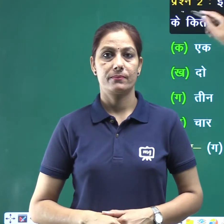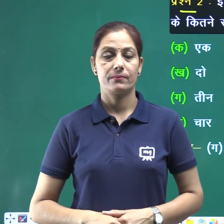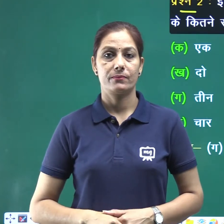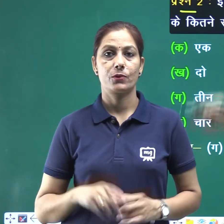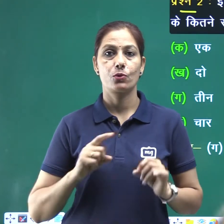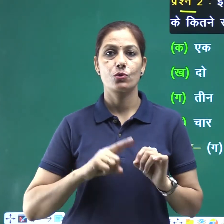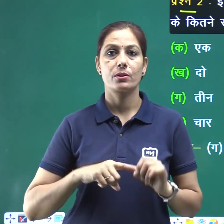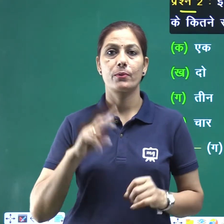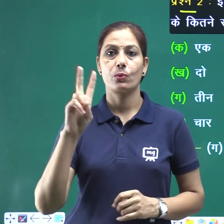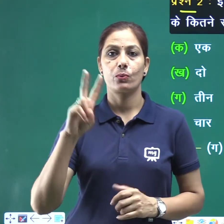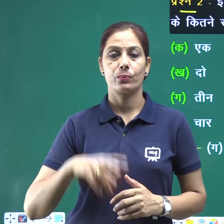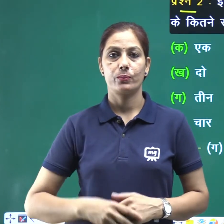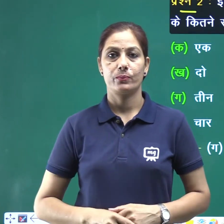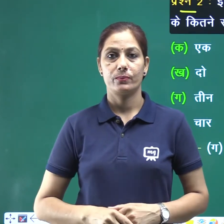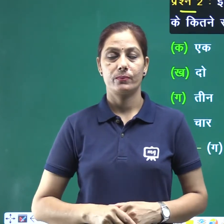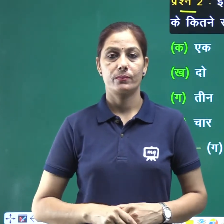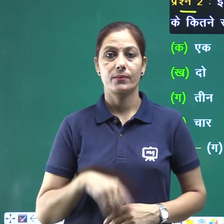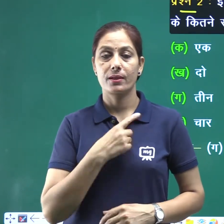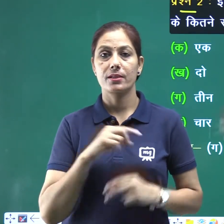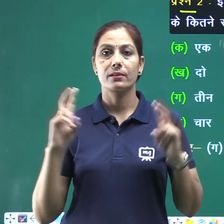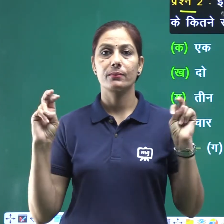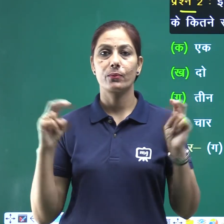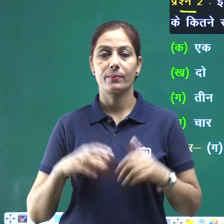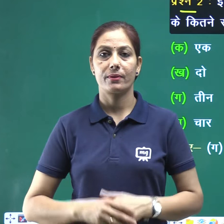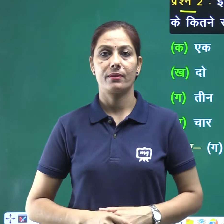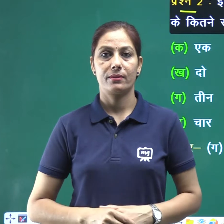प्रश्न 2, इस अध्याय में